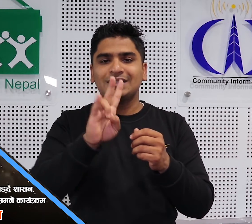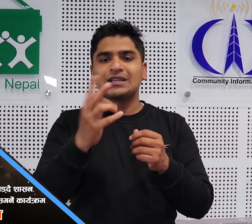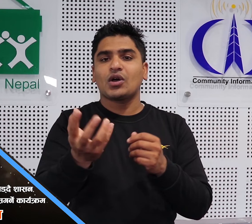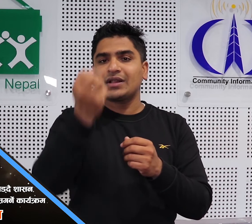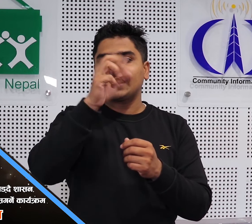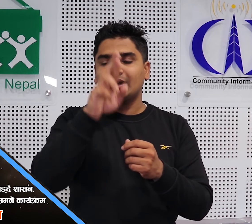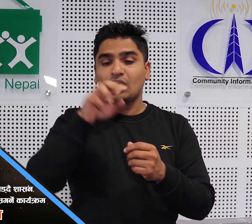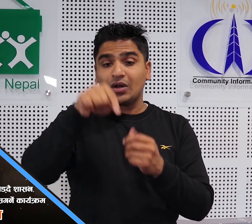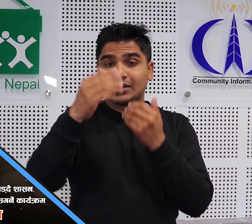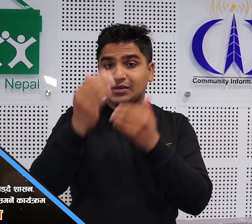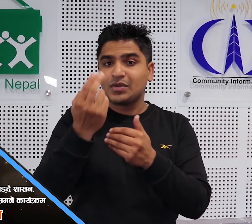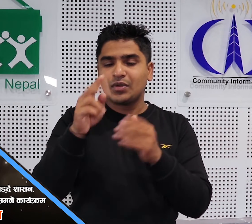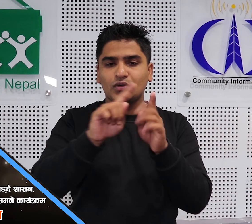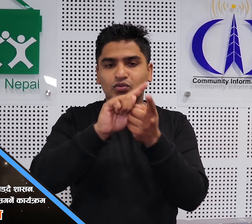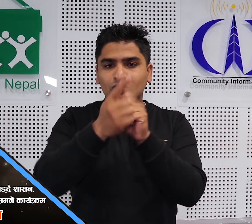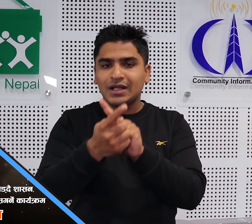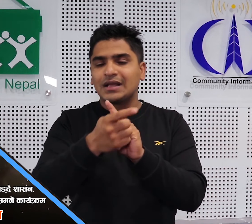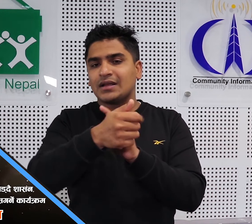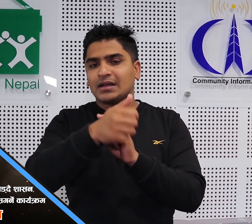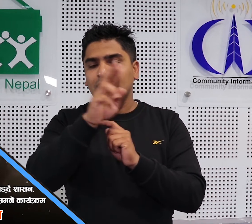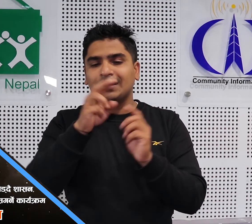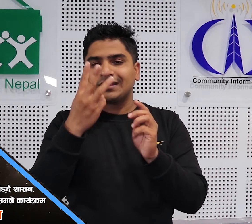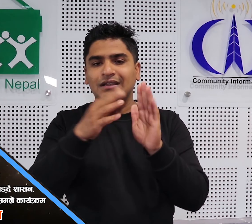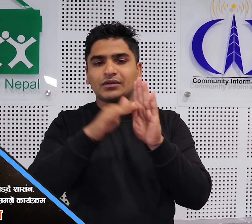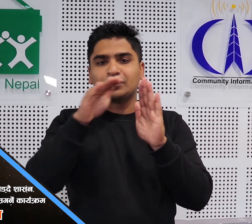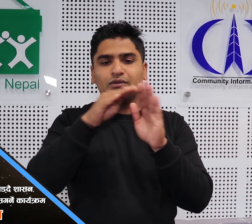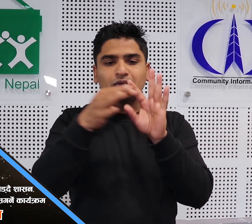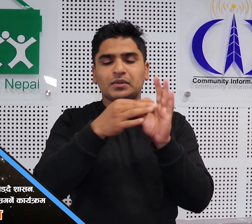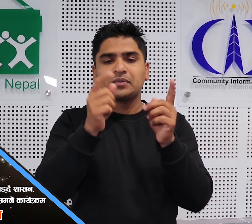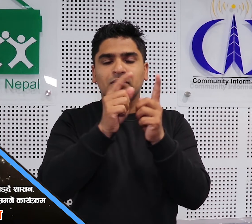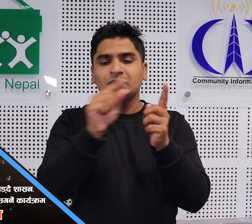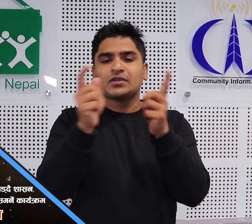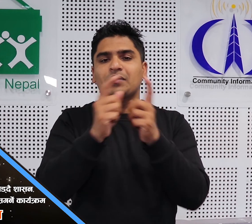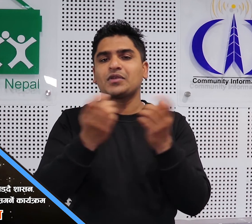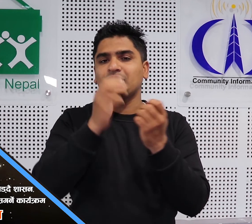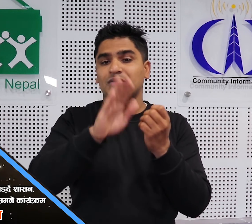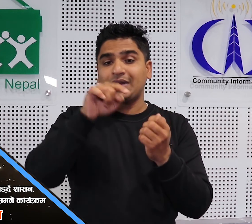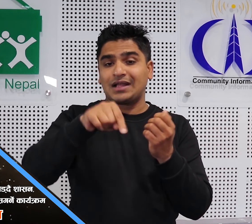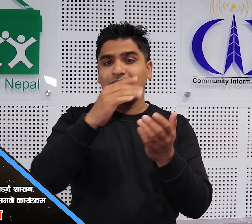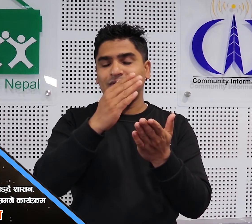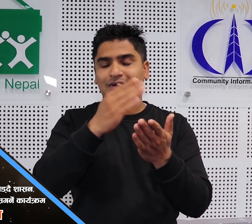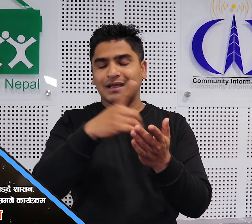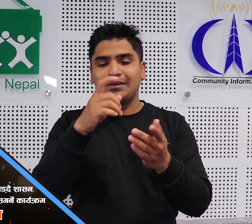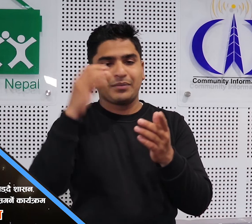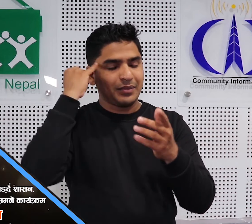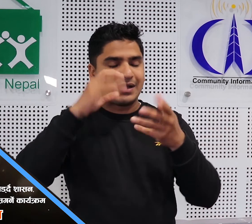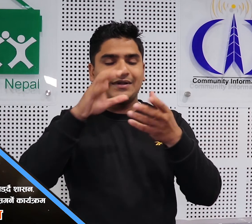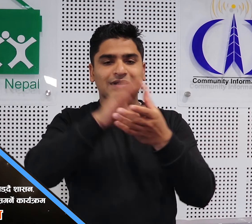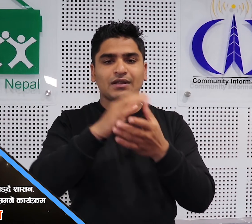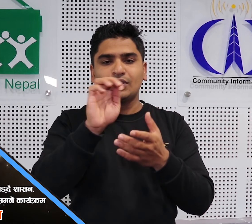र अहिलेसम्म भएका सुधार साथै तीन तहको समन्वयका विषयमा छलफल गर्नेछौँ। आजका लागि प्राविधिक साथी सुभाष पन्तलाई धन्यवाद